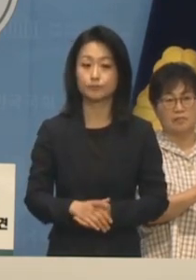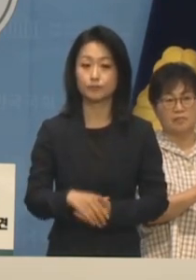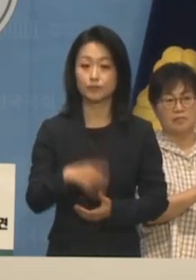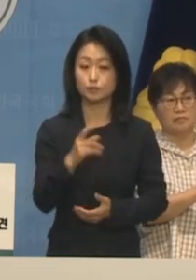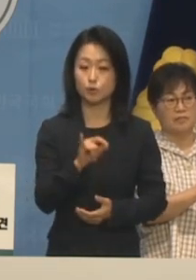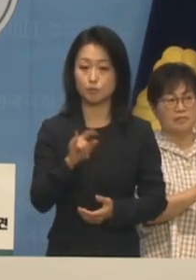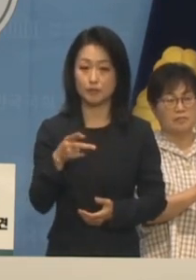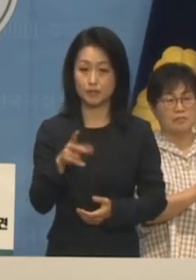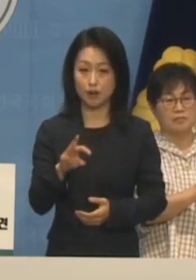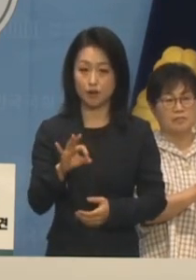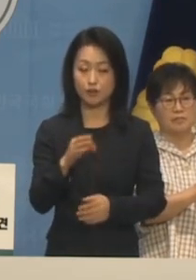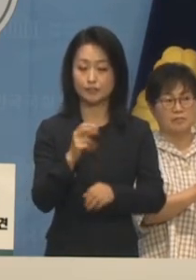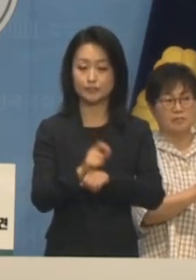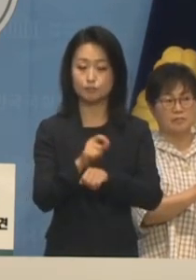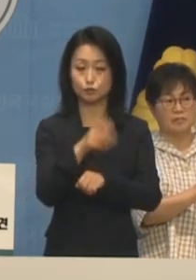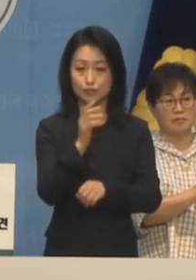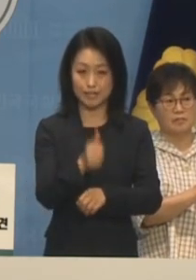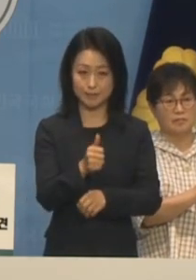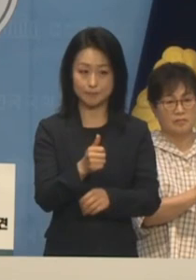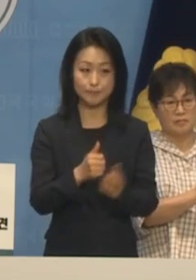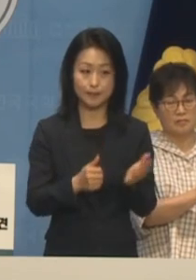송미령 사무국장님 오셨습니다.